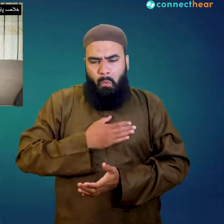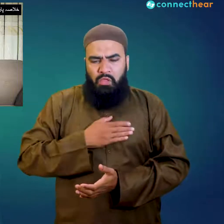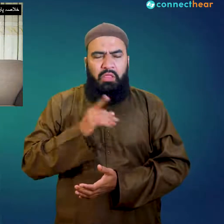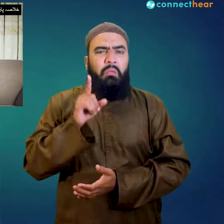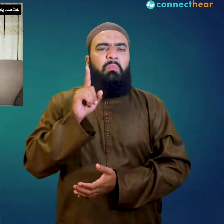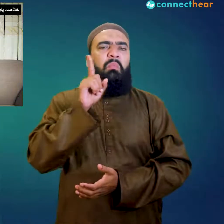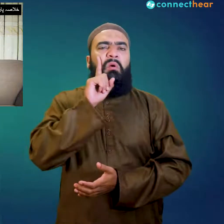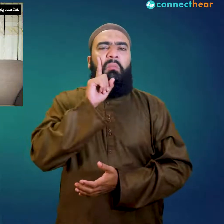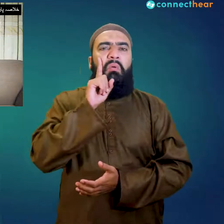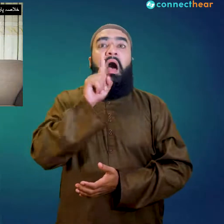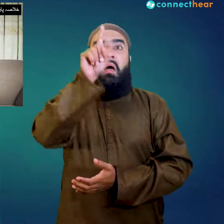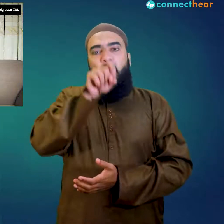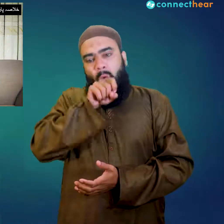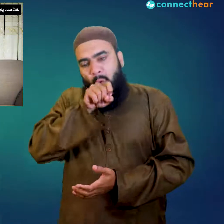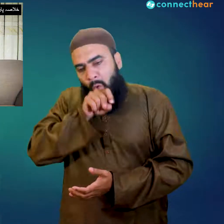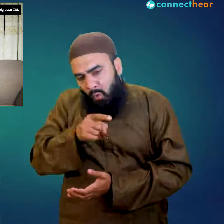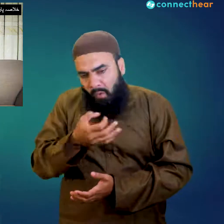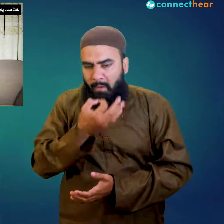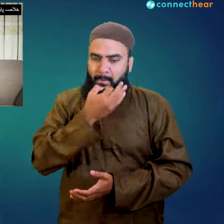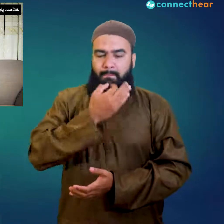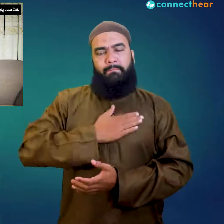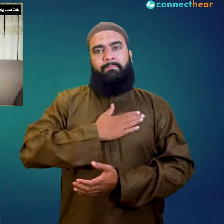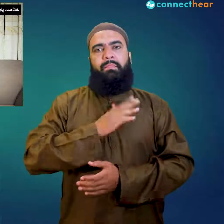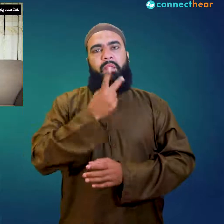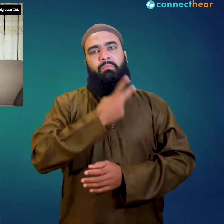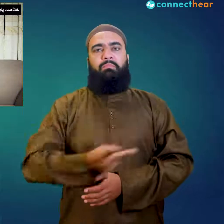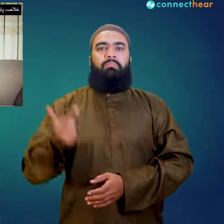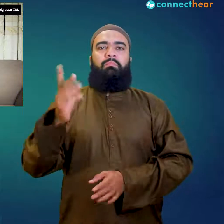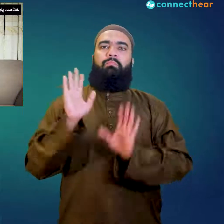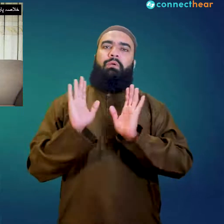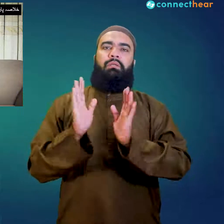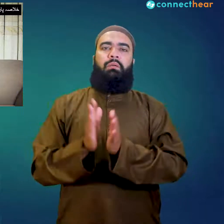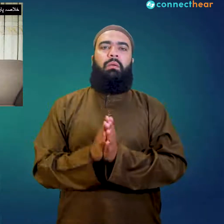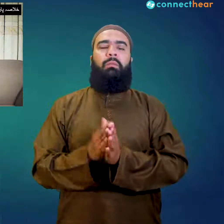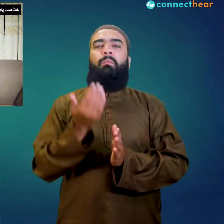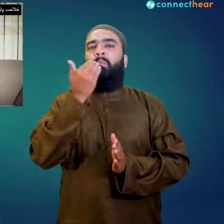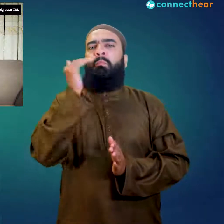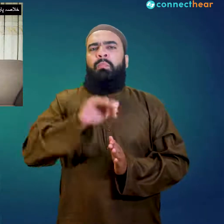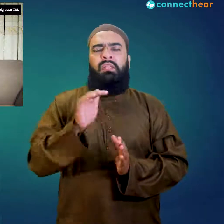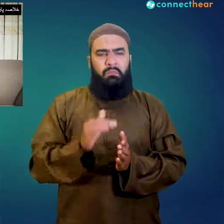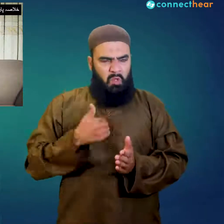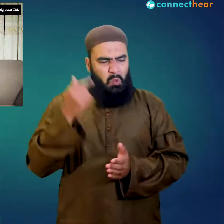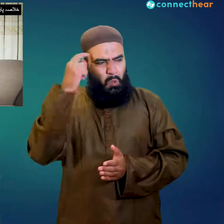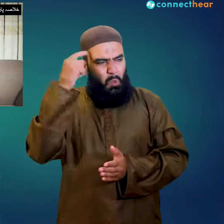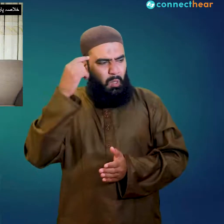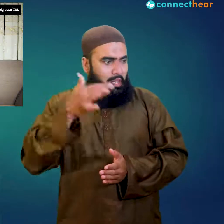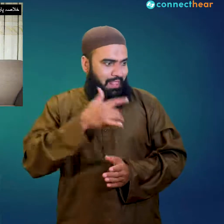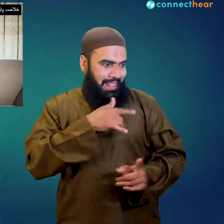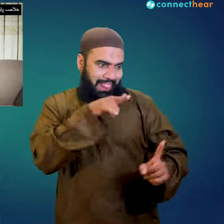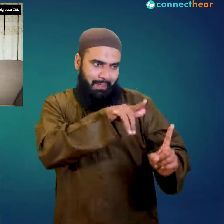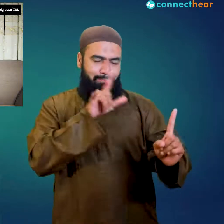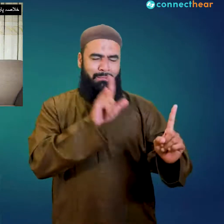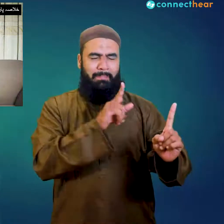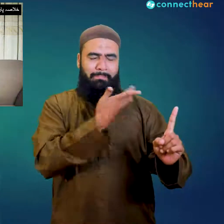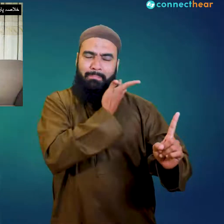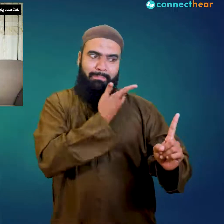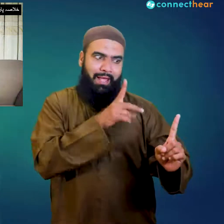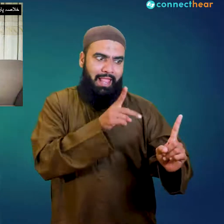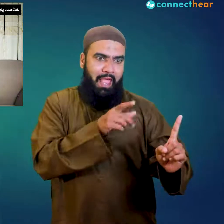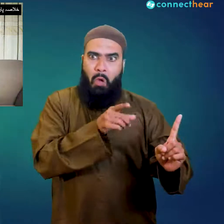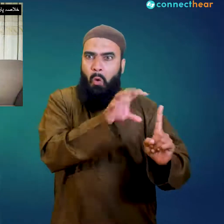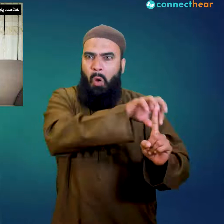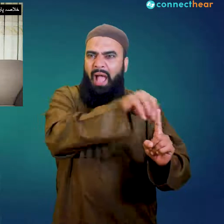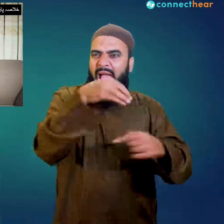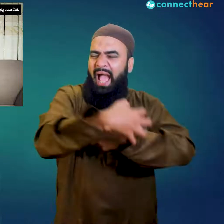کے قرب کے لیے وہ چیز جو اپنی پسند کی ہے اس کو خرچ کر دیا جائے، اللہ کے حکم کو